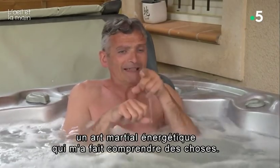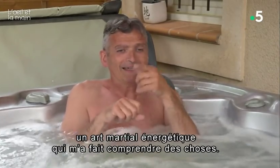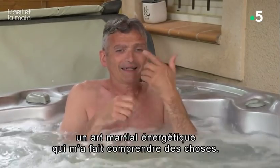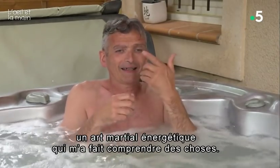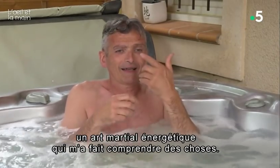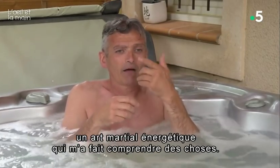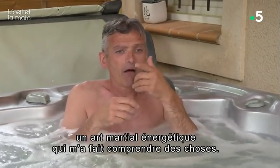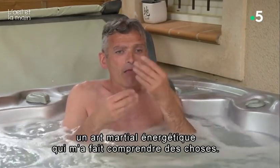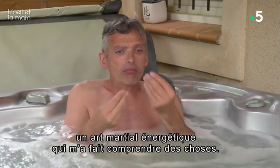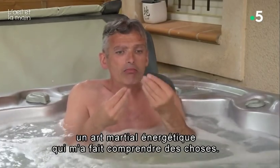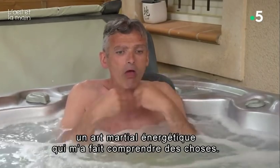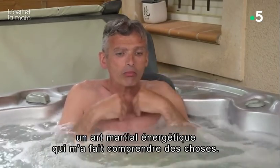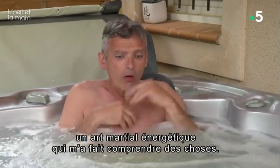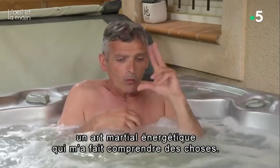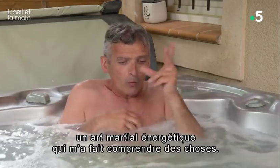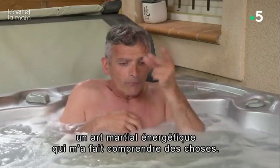énergétique, qui m'a fait comprendre des choses.